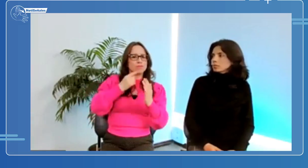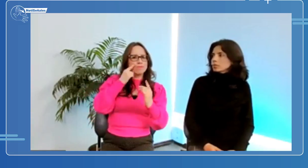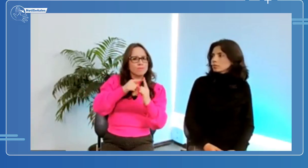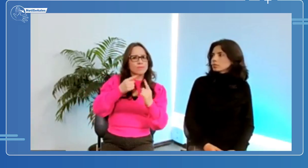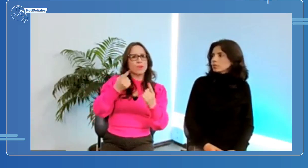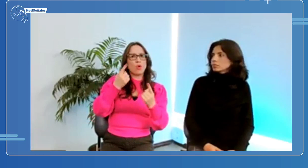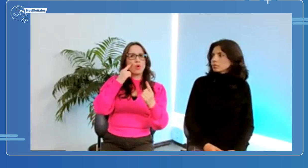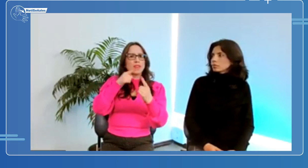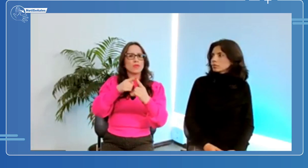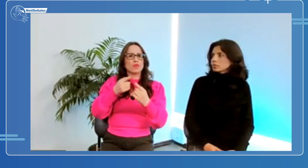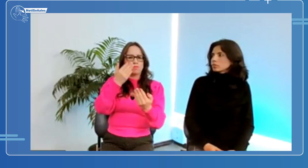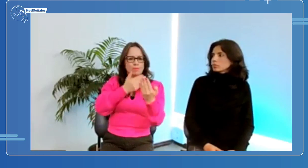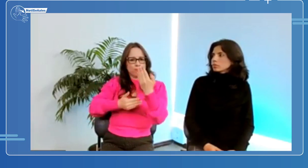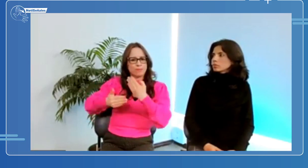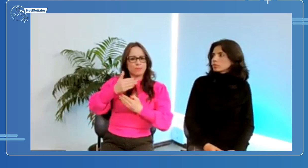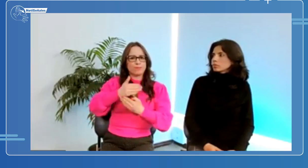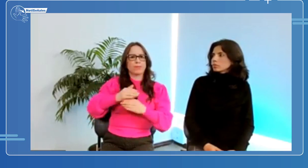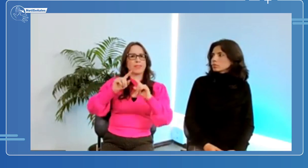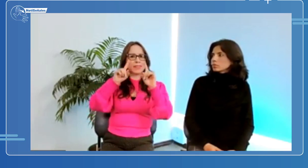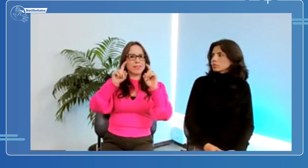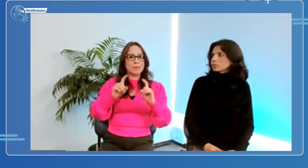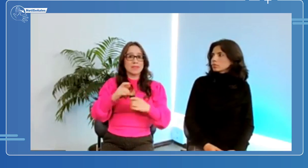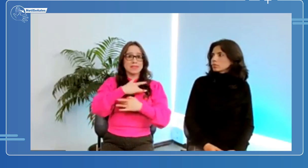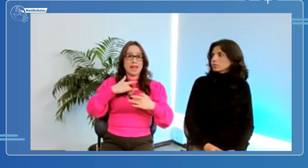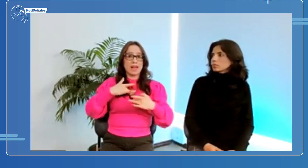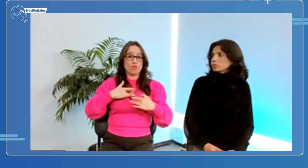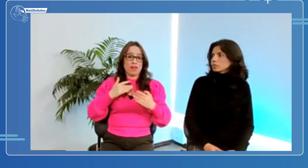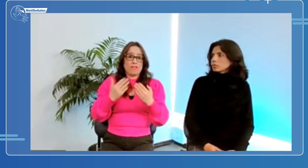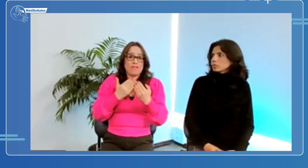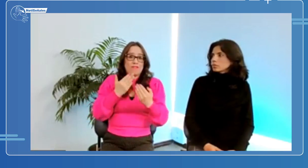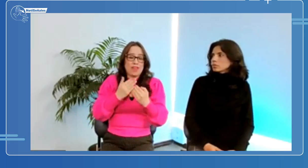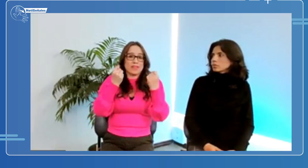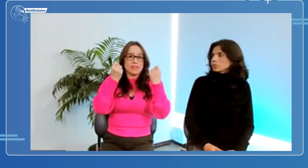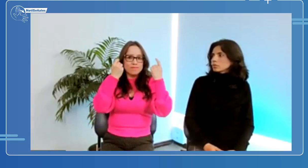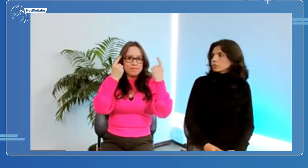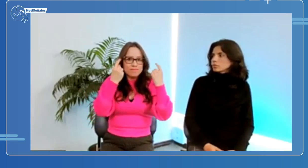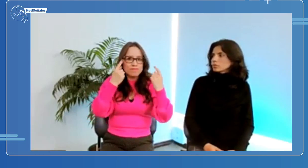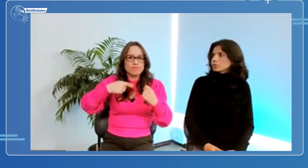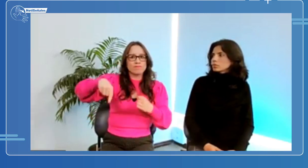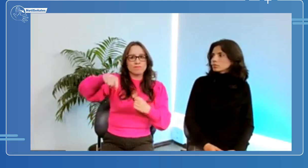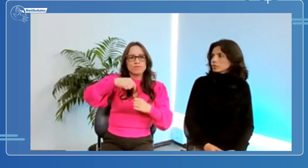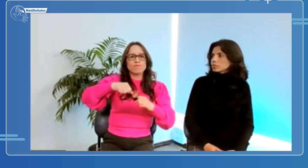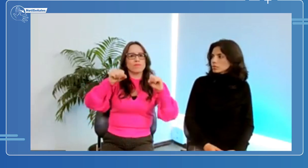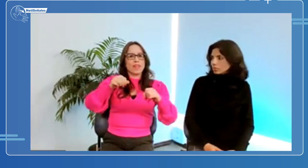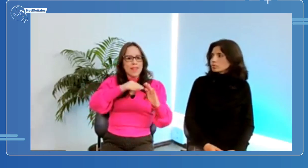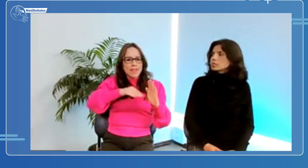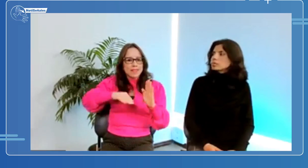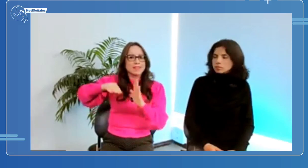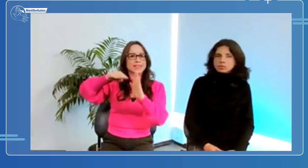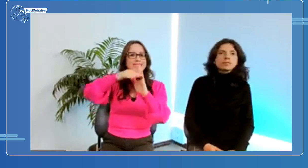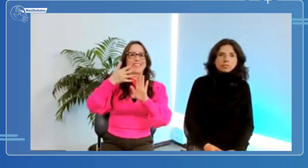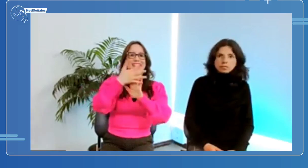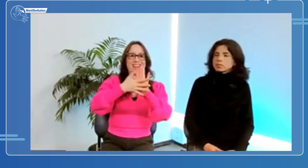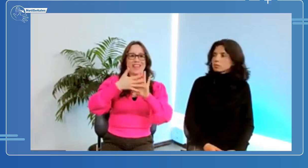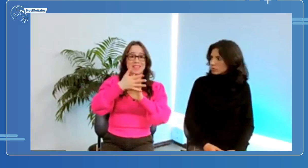salud. También se compartió a nivel nacional. Mostrando que es fácil